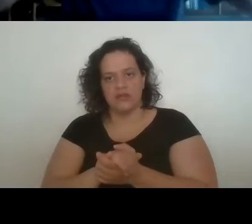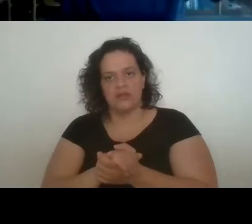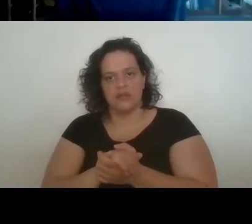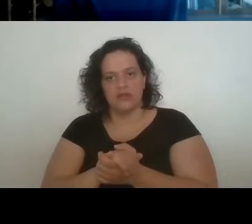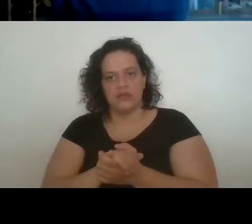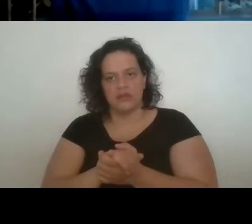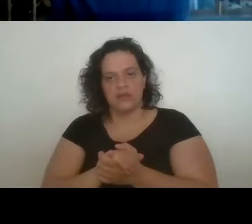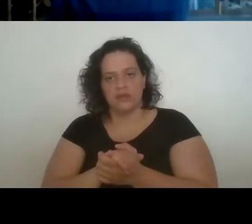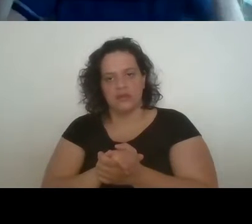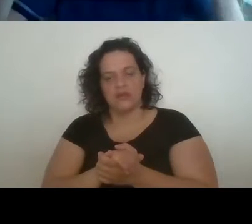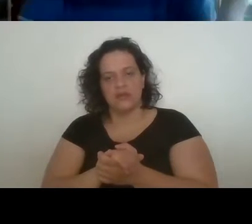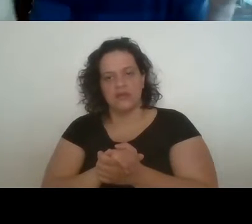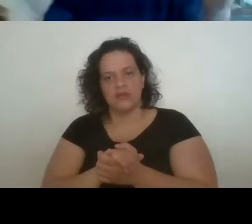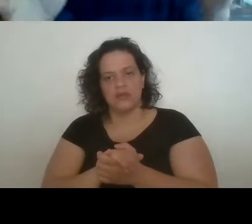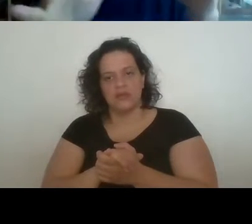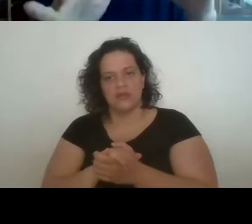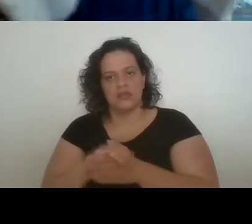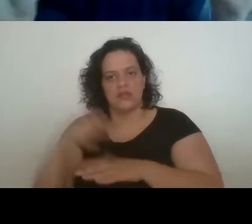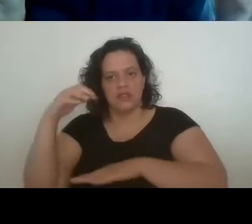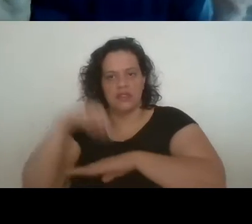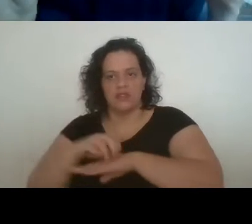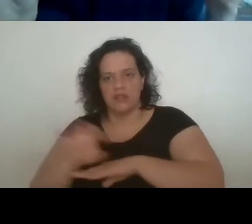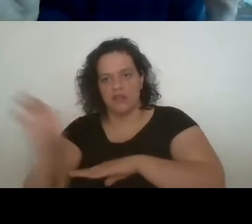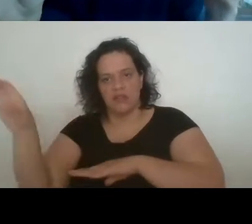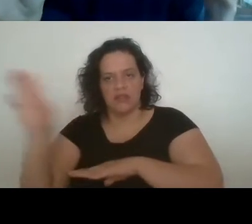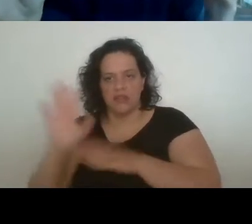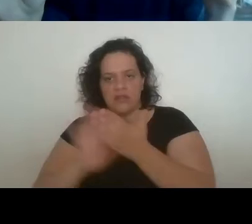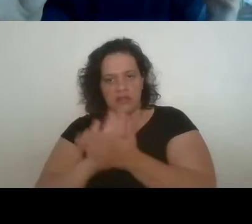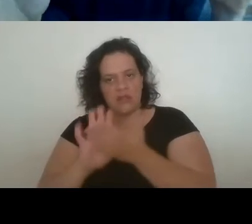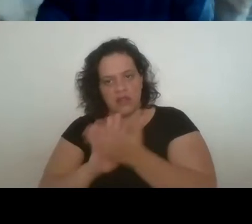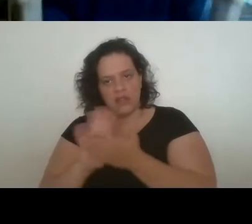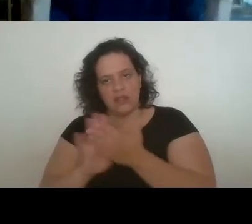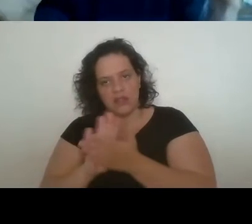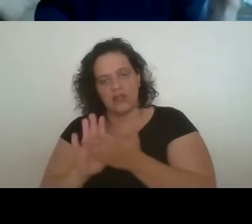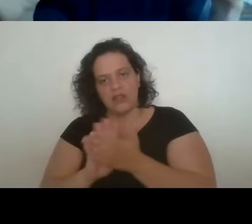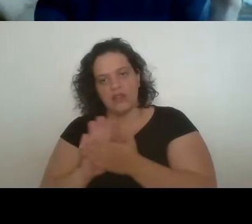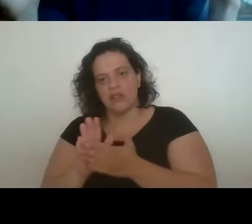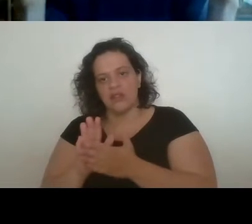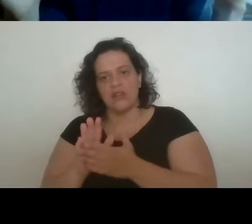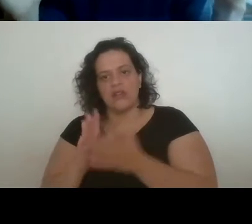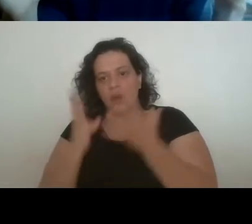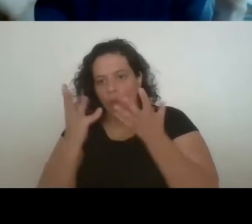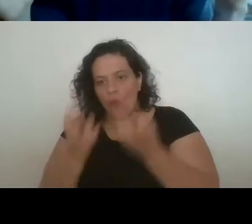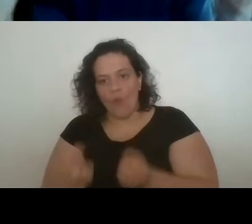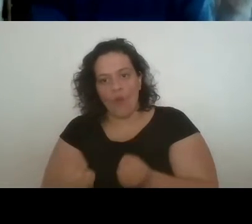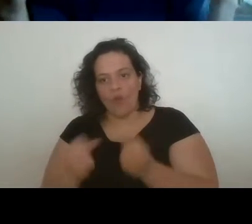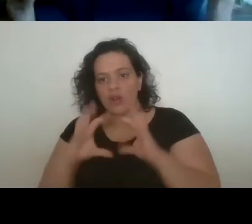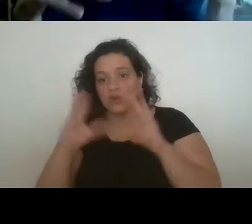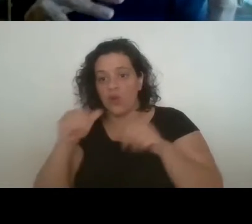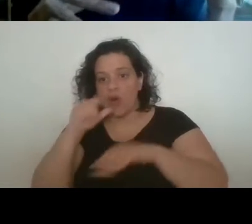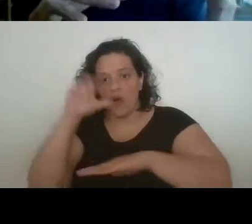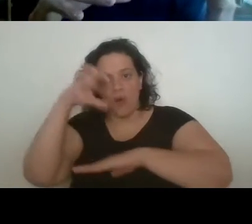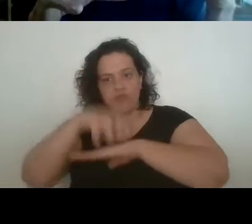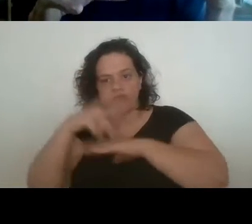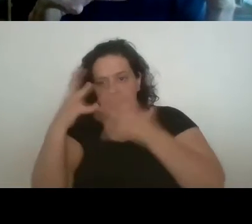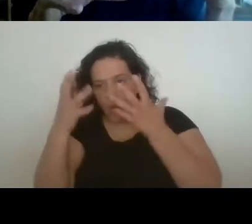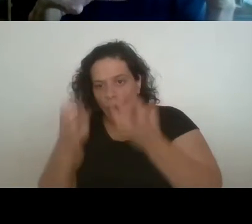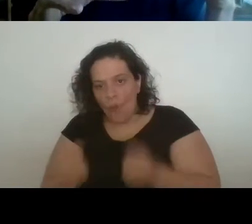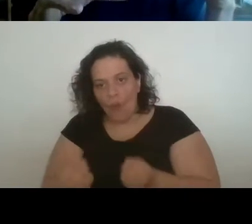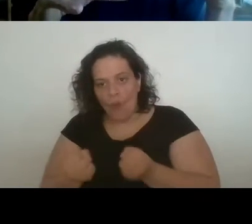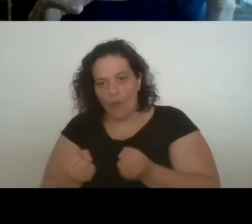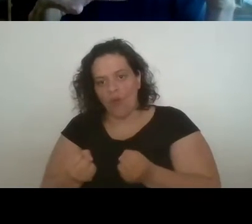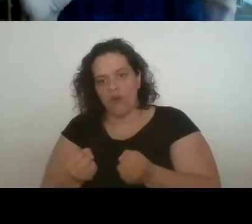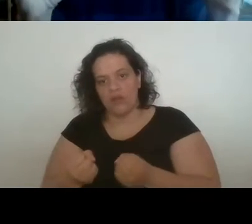da água rebater na superfície e vai para fora. Vamos assumir o pior caso de todos, quer dizer, toda a água que cai no telhado cai para dentro do